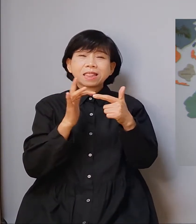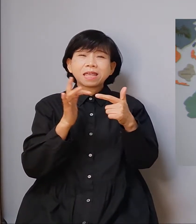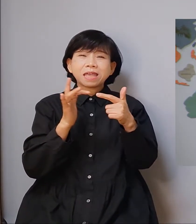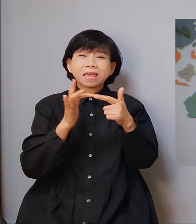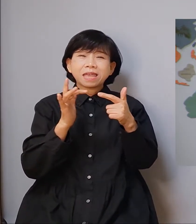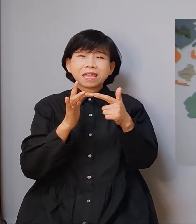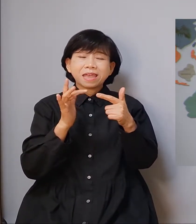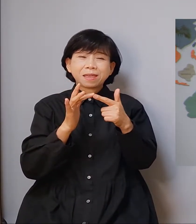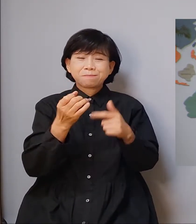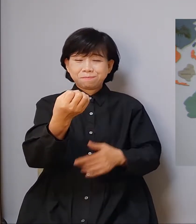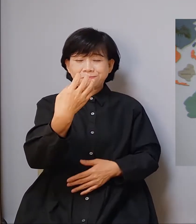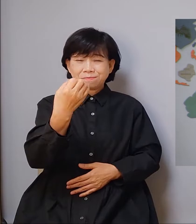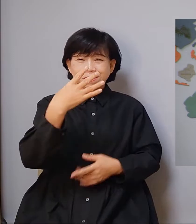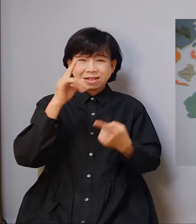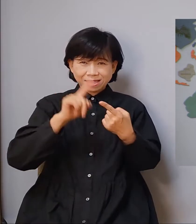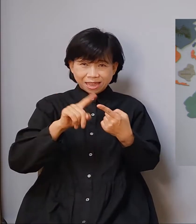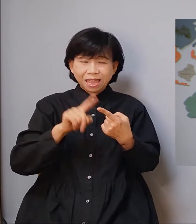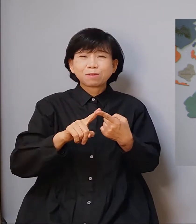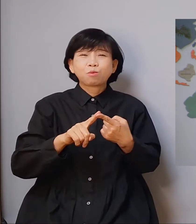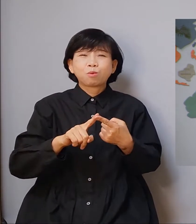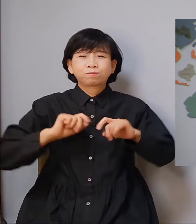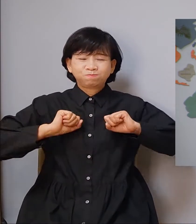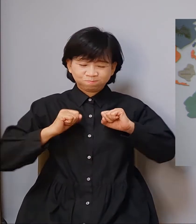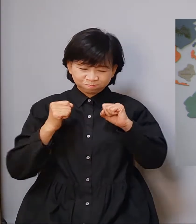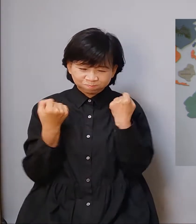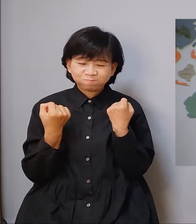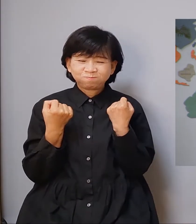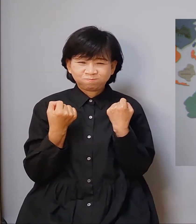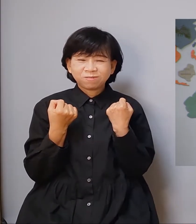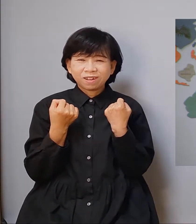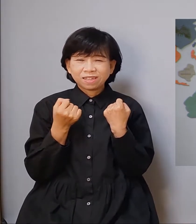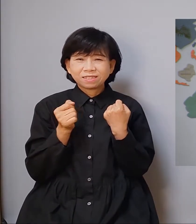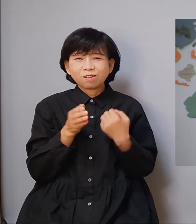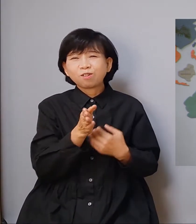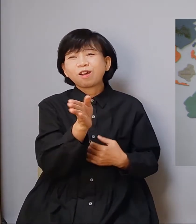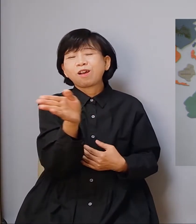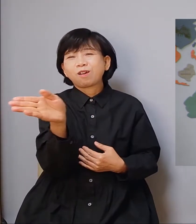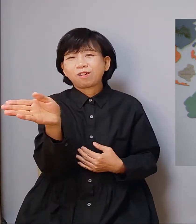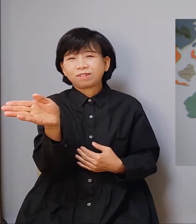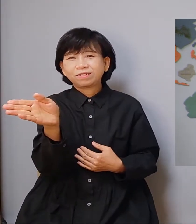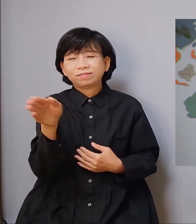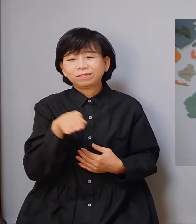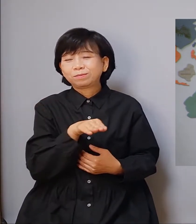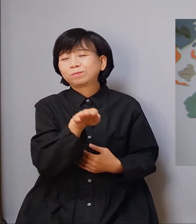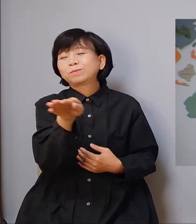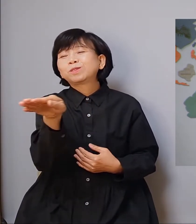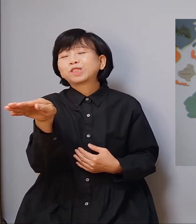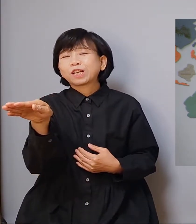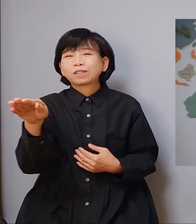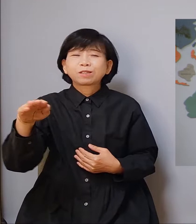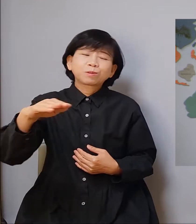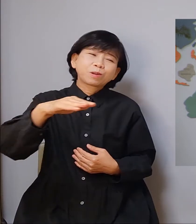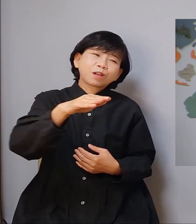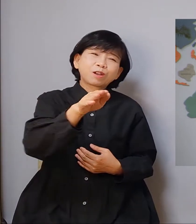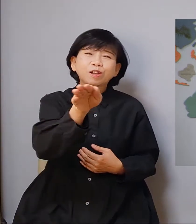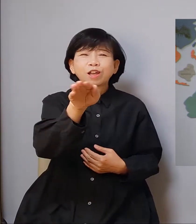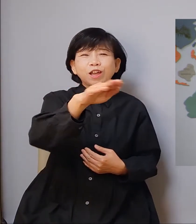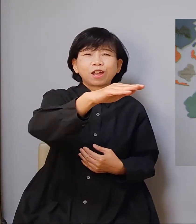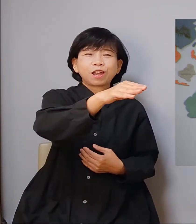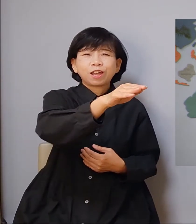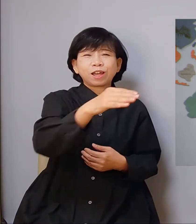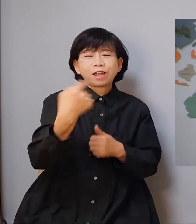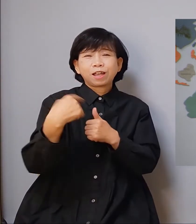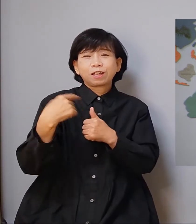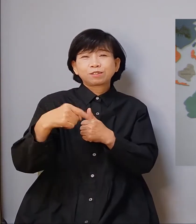순종해서 오른쪽으로 빠지라 그러면 오른쪽으로 빠지고, 도무지 처음 보는 길인데 그 길에서 어떻게 가라